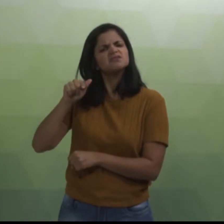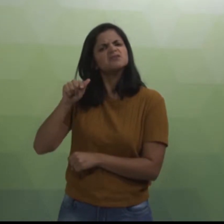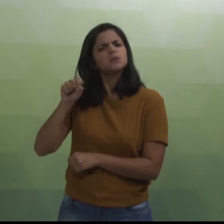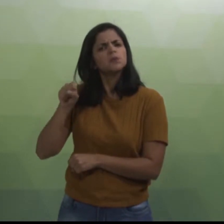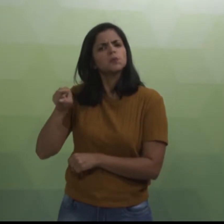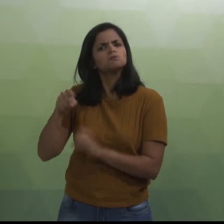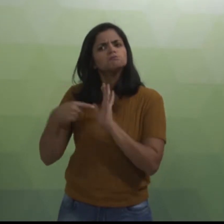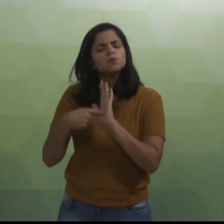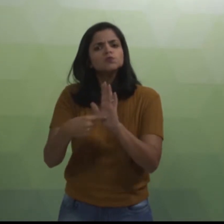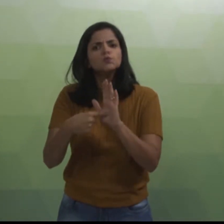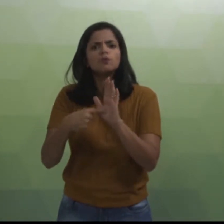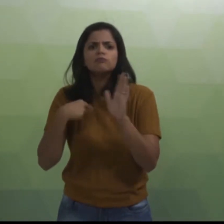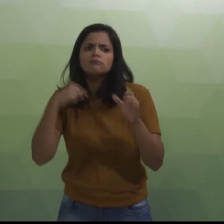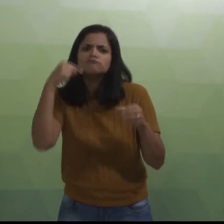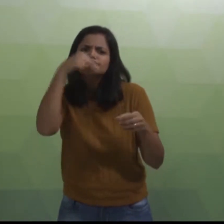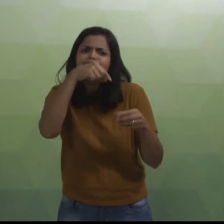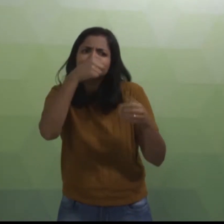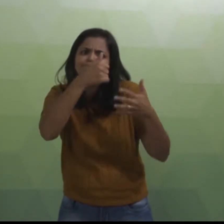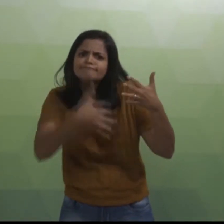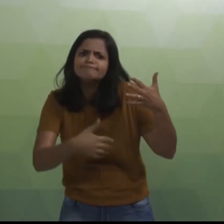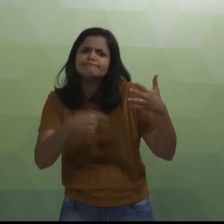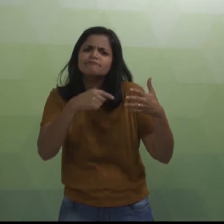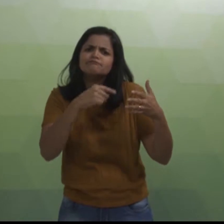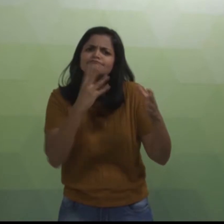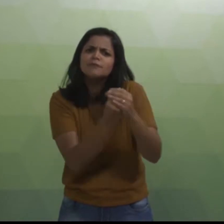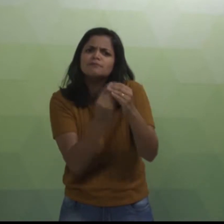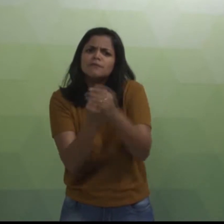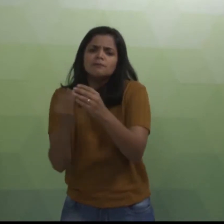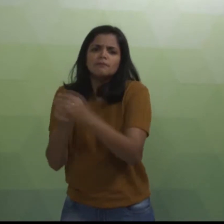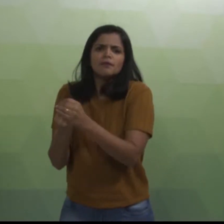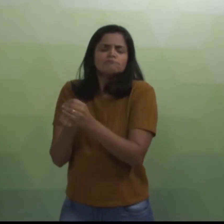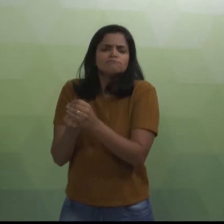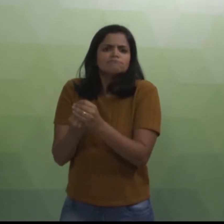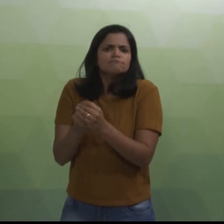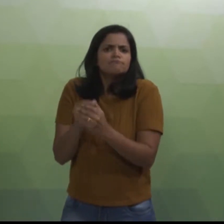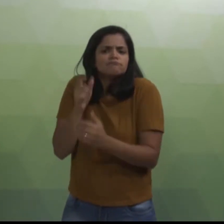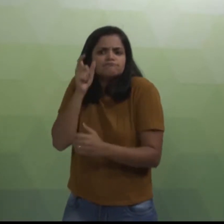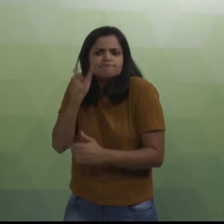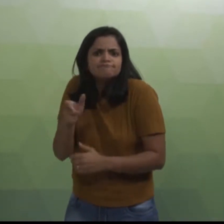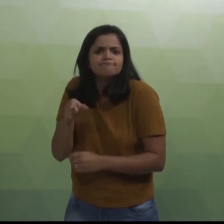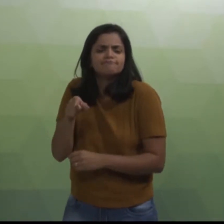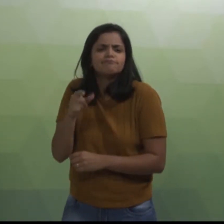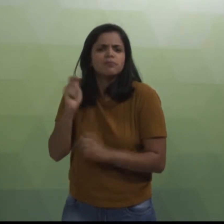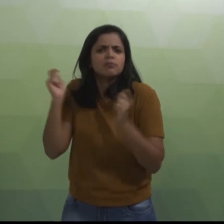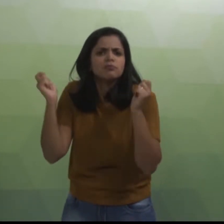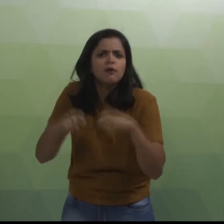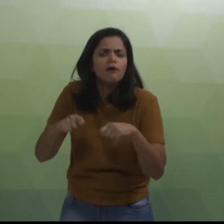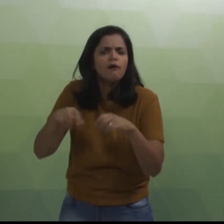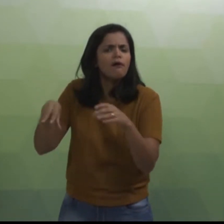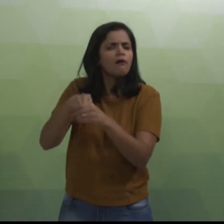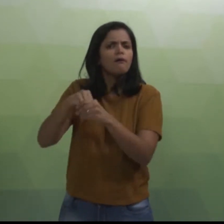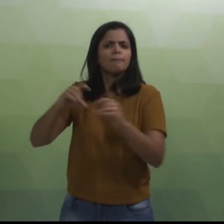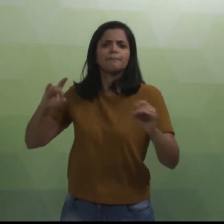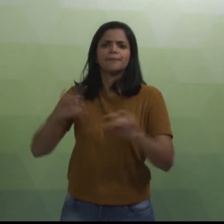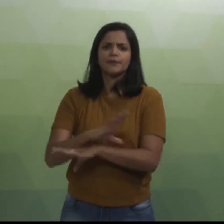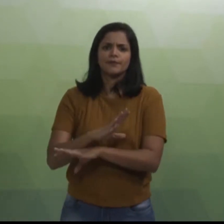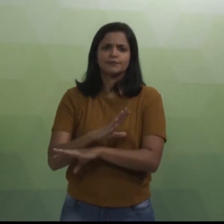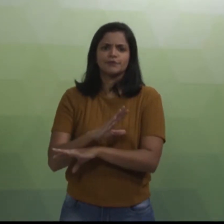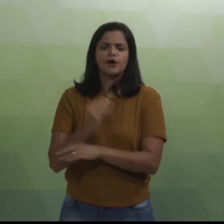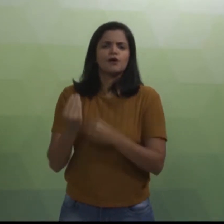pesquisador Simplot, ano 1978, ele vem explicar isso, sobre incorporação. E isso é muito interessante,